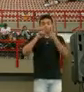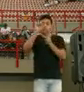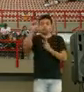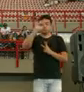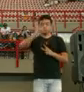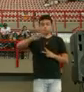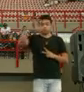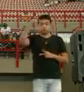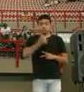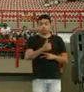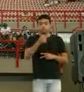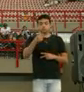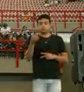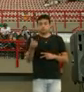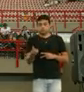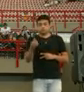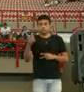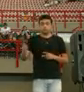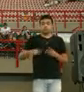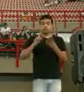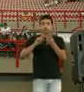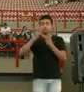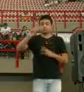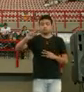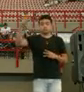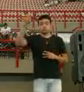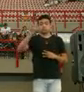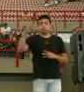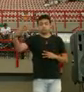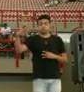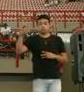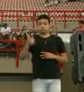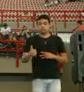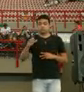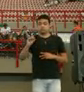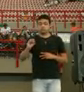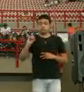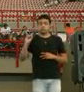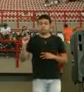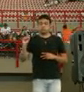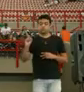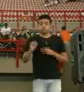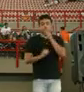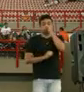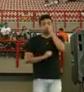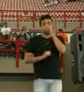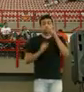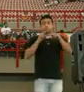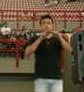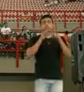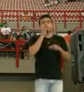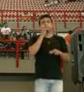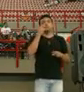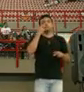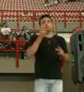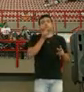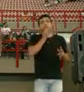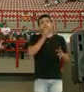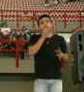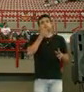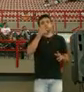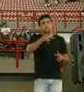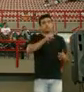de 88? 176. O dobro de 54? 108. É lógico que aí eu dei um